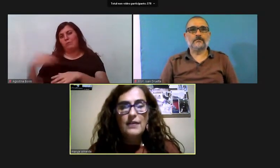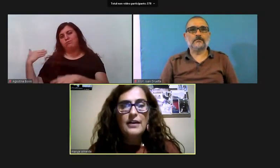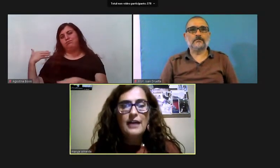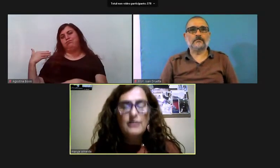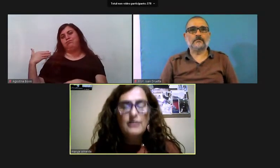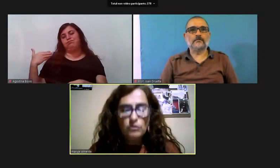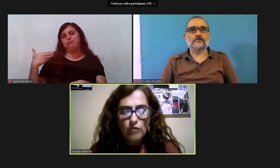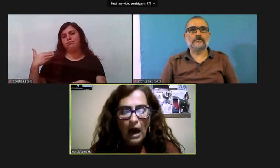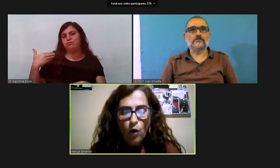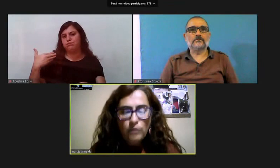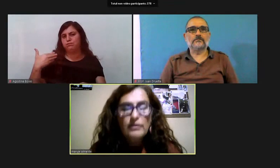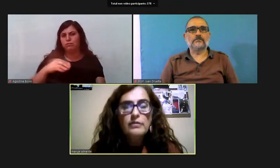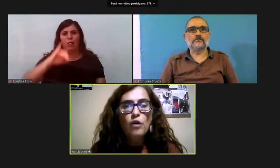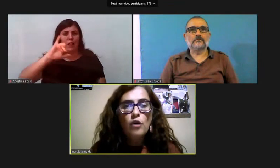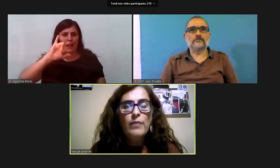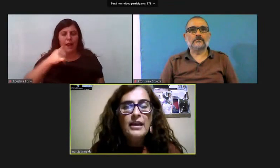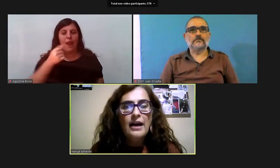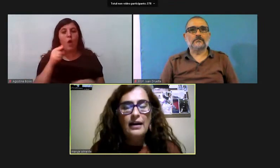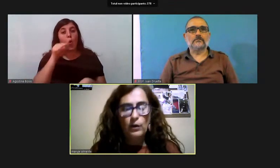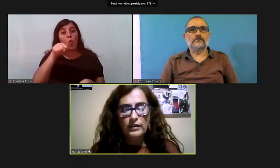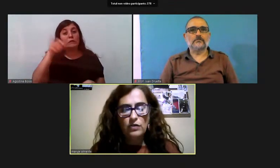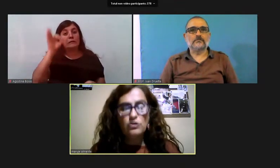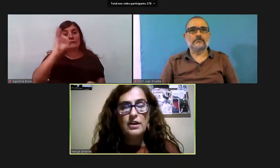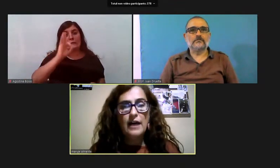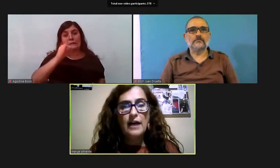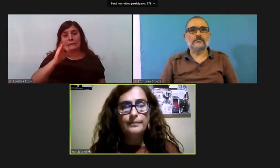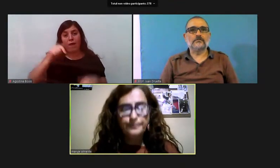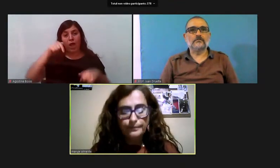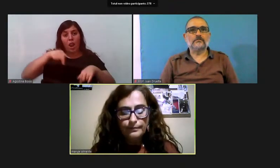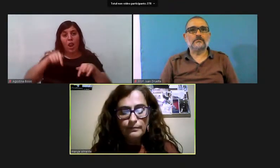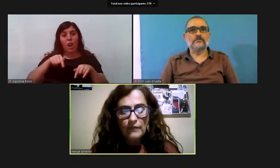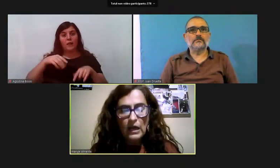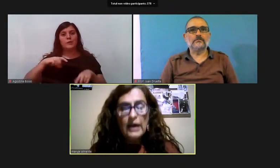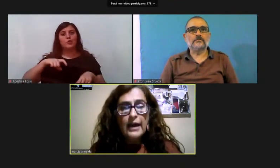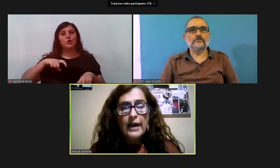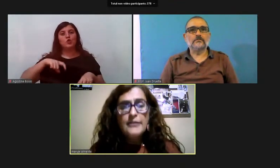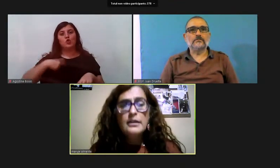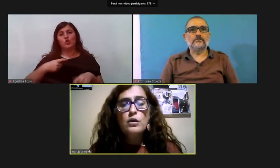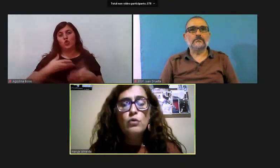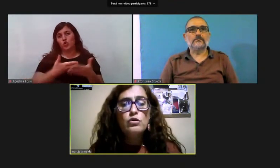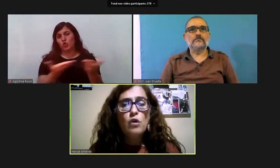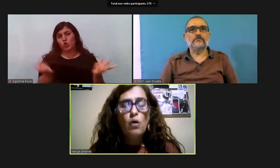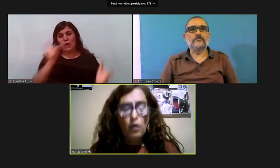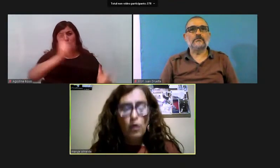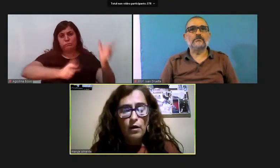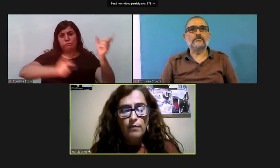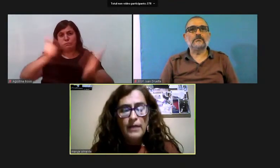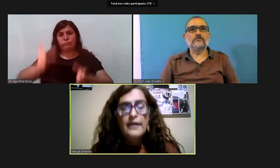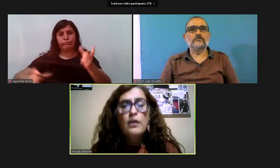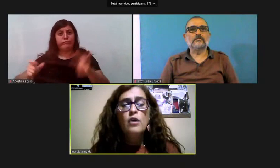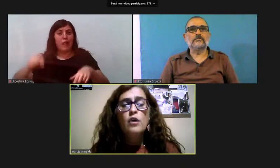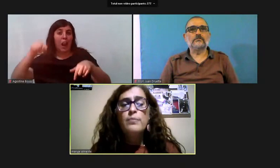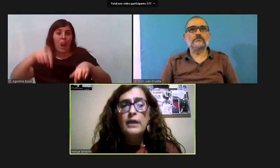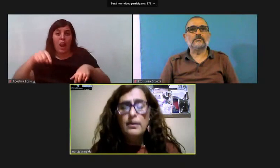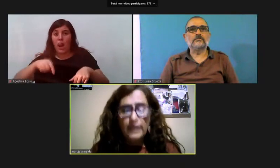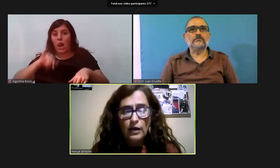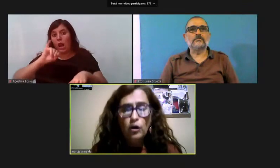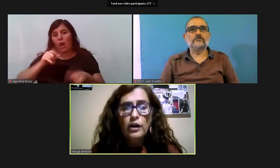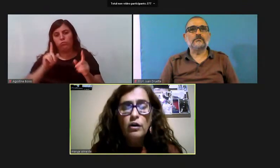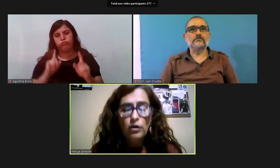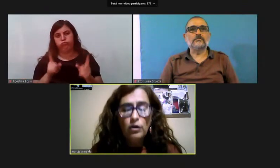ustedes saben que aún domina en nuestra sociedad ese discurso médico